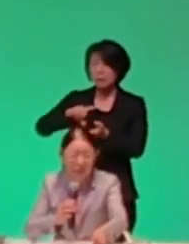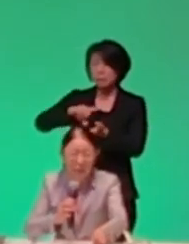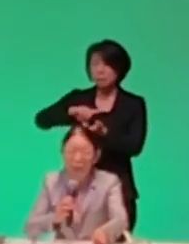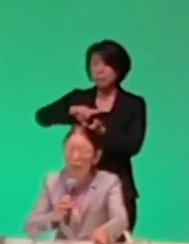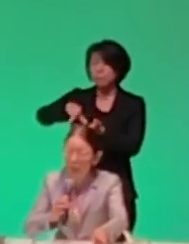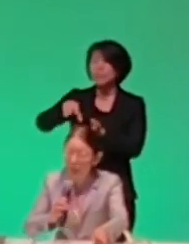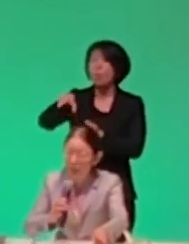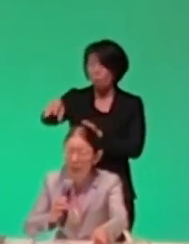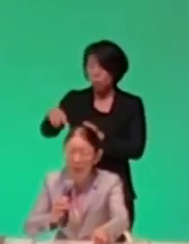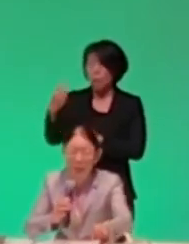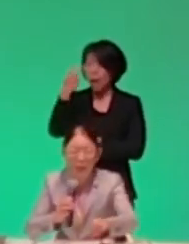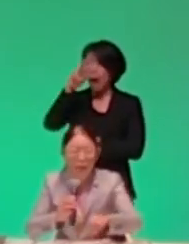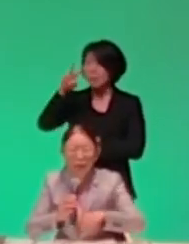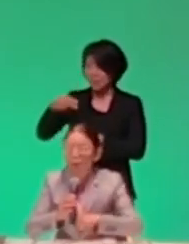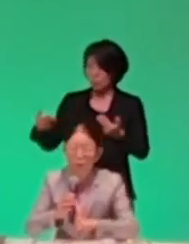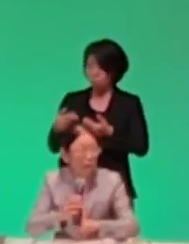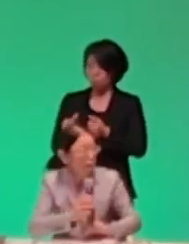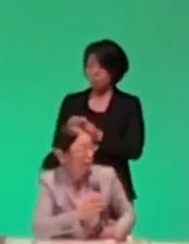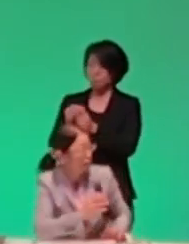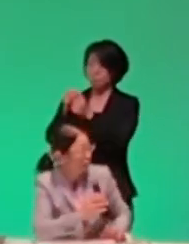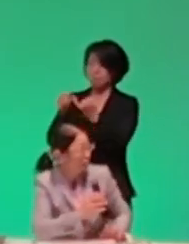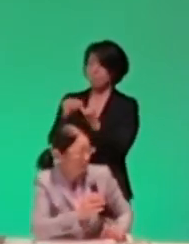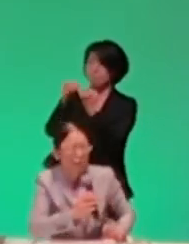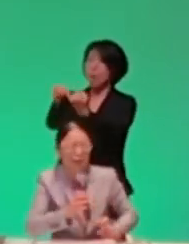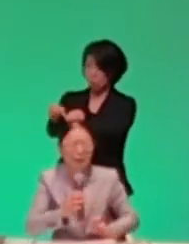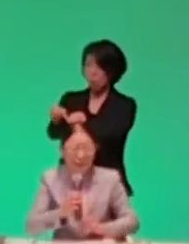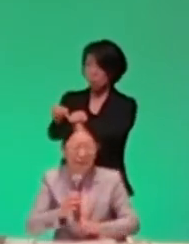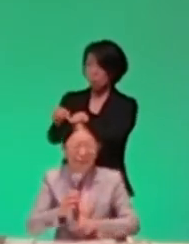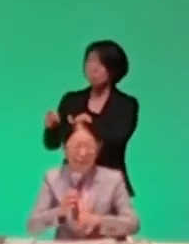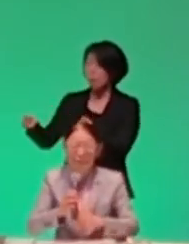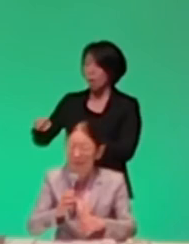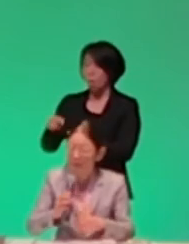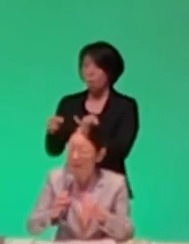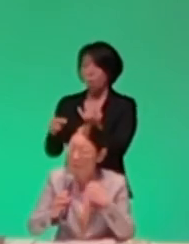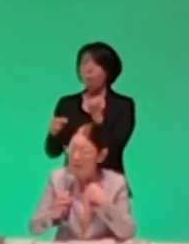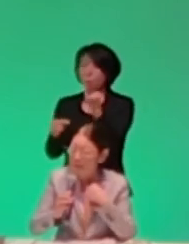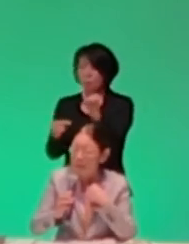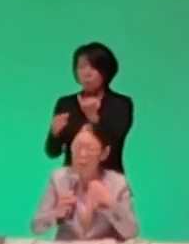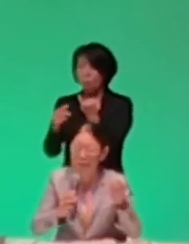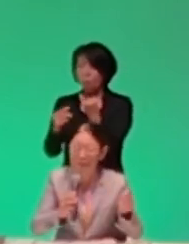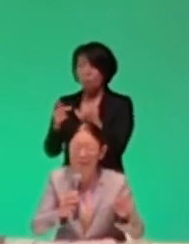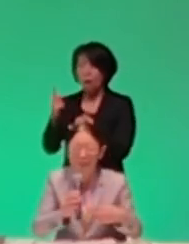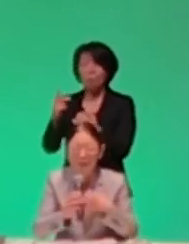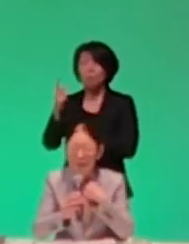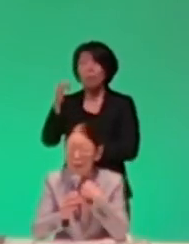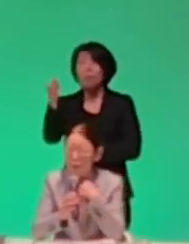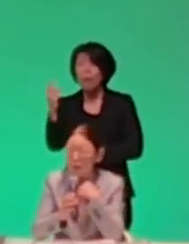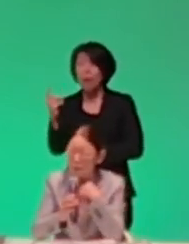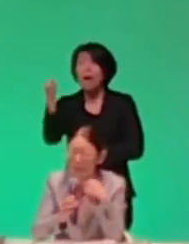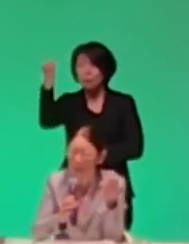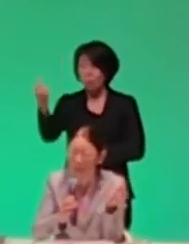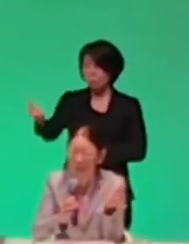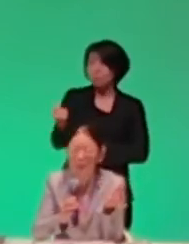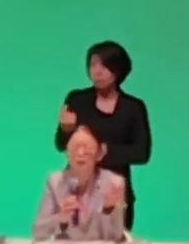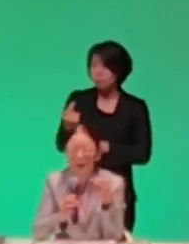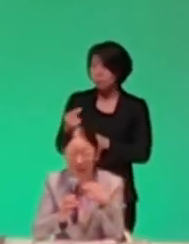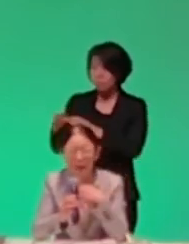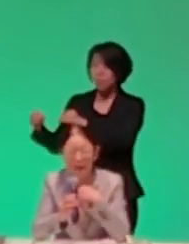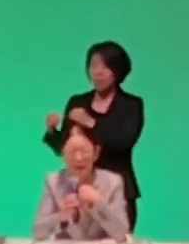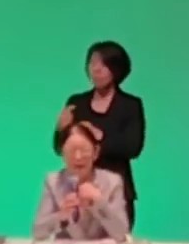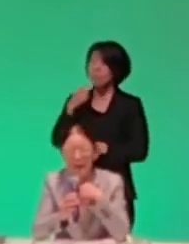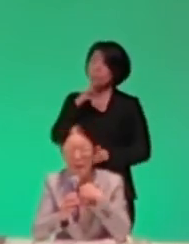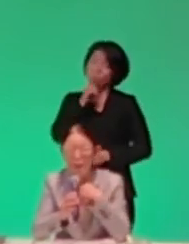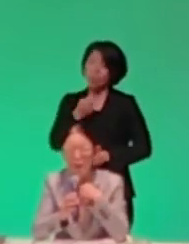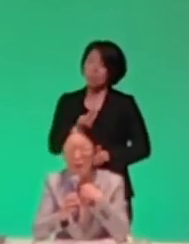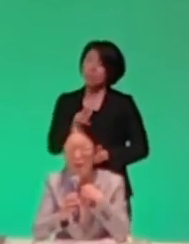るっていう時に、女の課長が来るんだってって言って、で、まあ、しかも私は2歳の娘を連れ